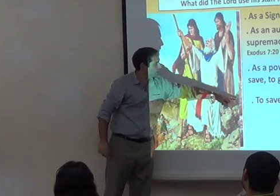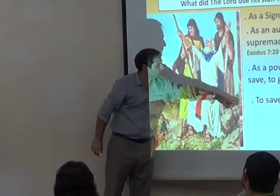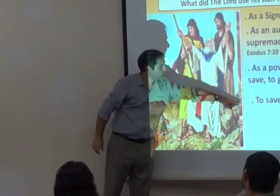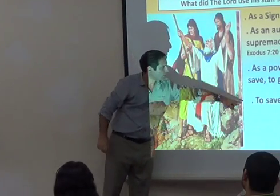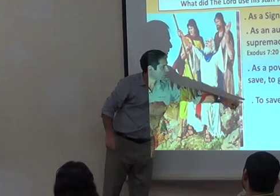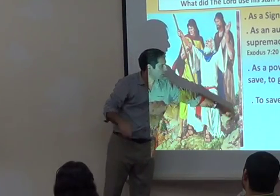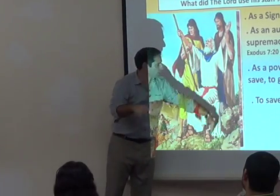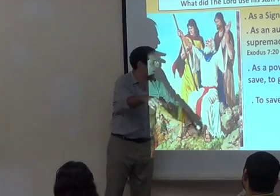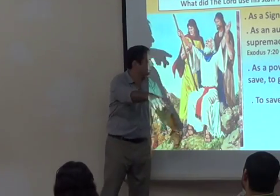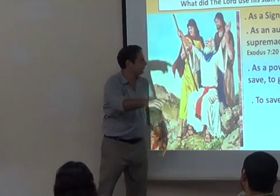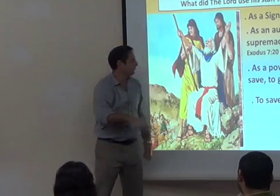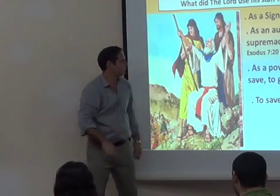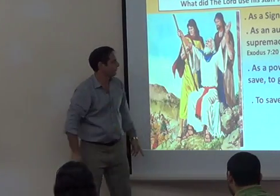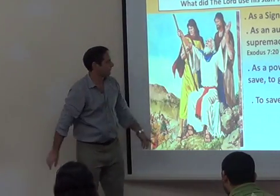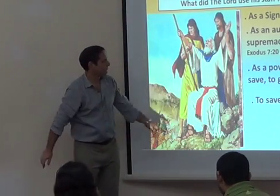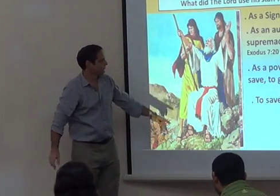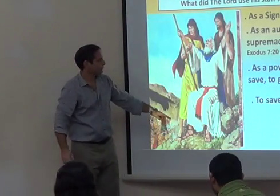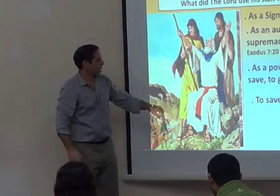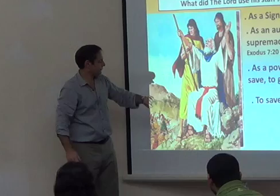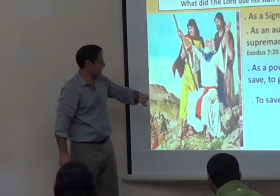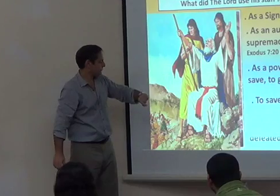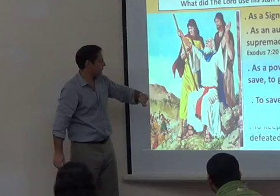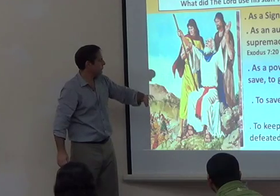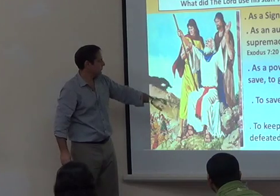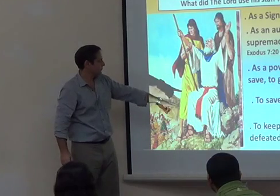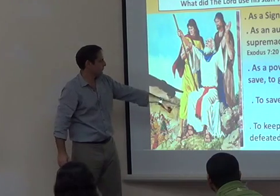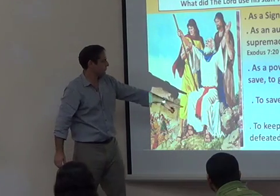Bien, dale otro tiempo.